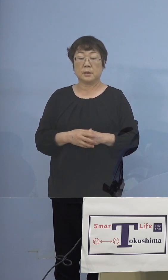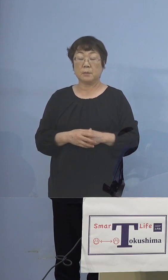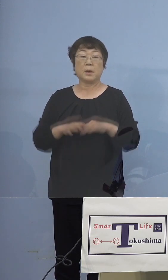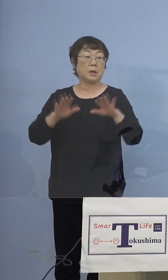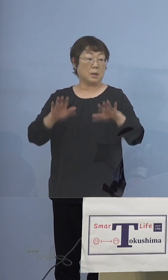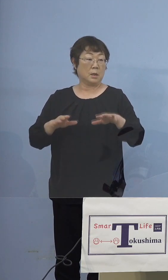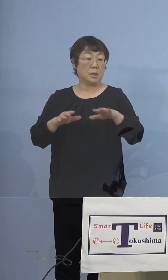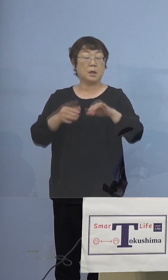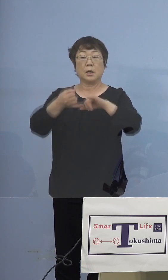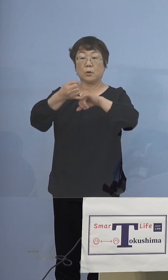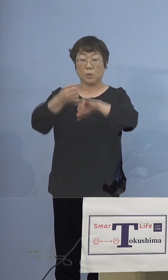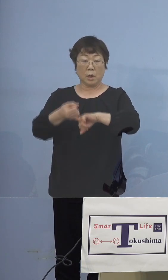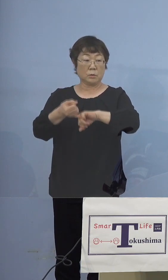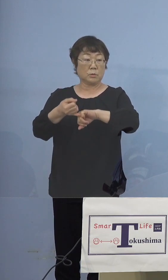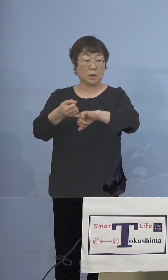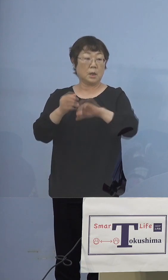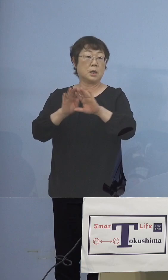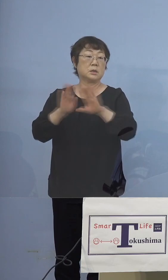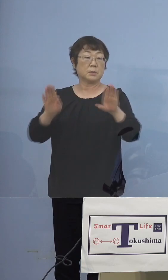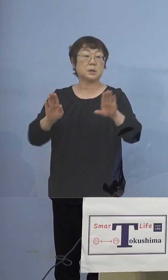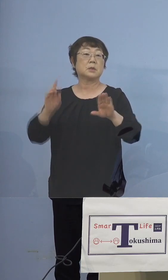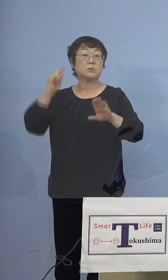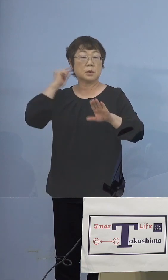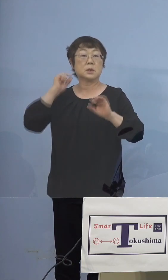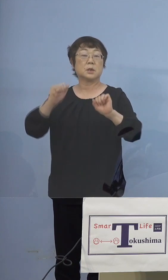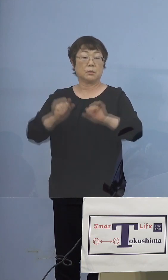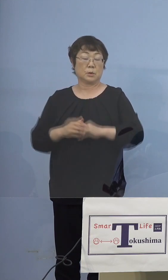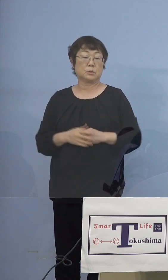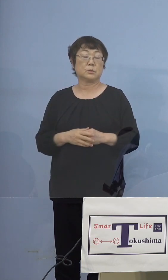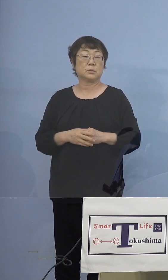約はされているというふうには伺っております。